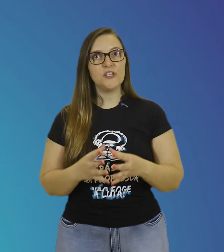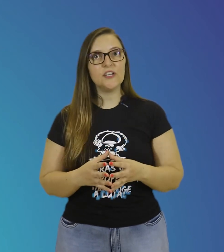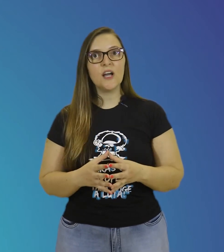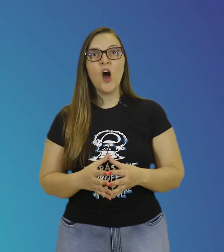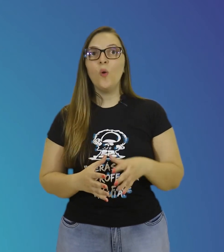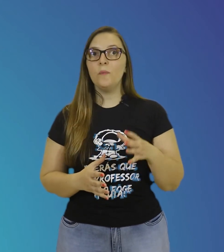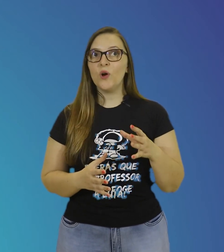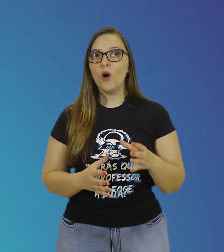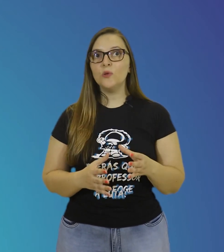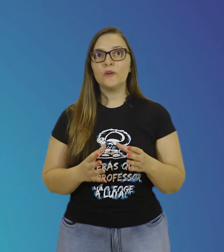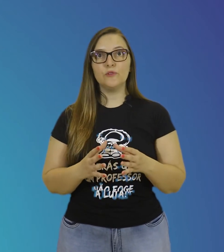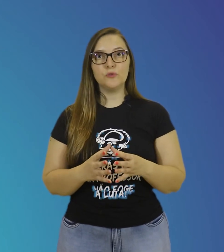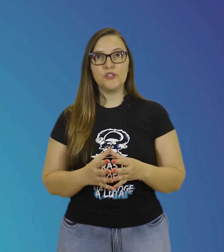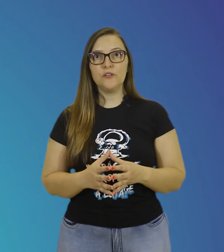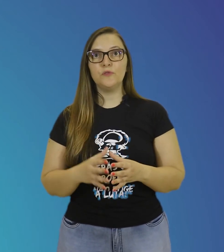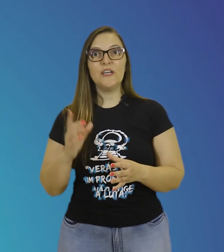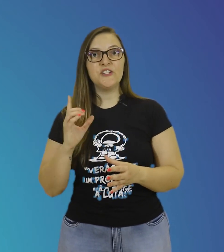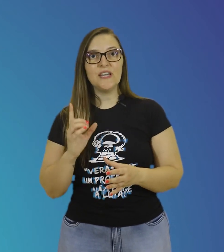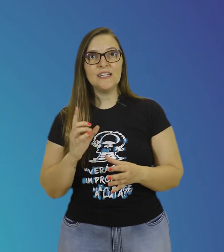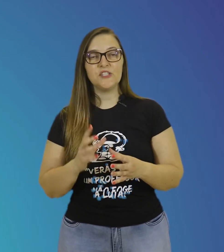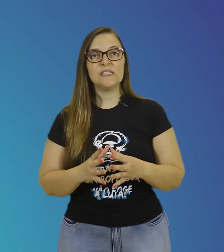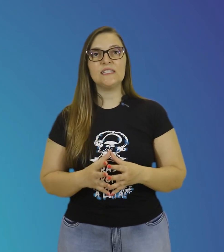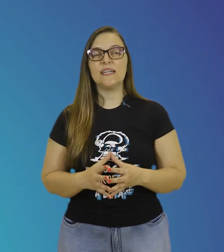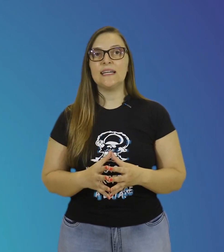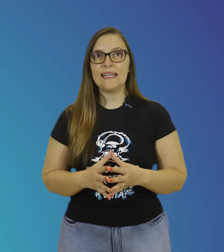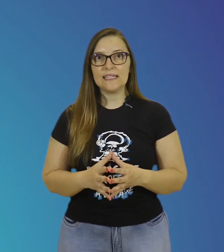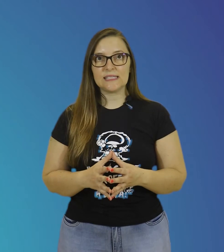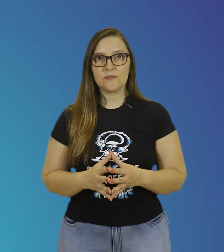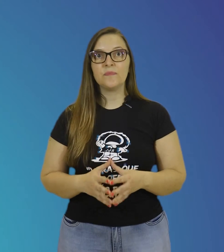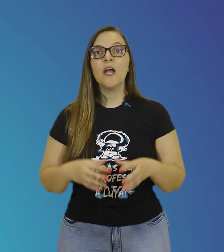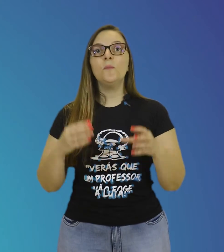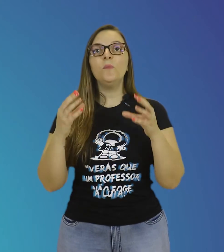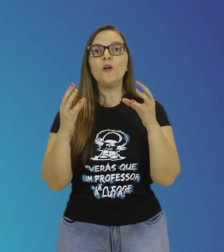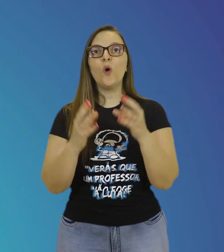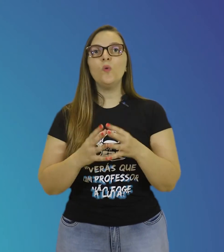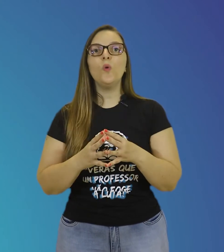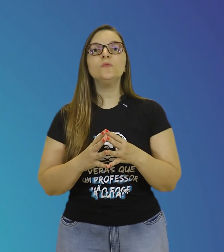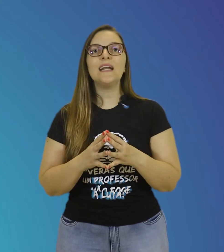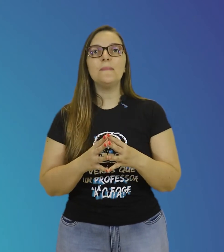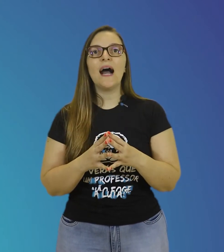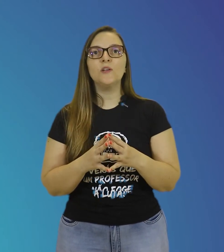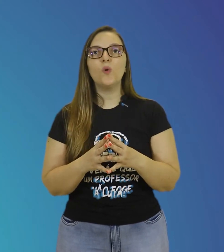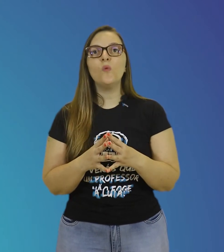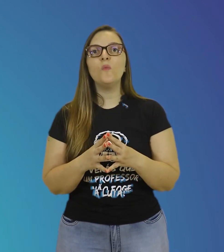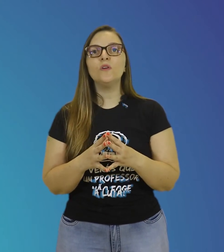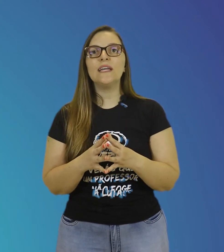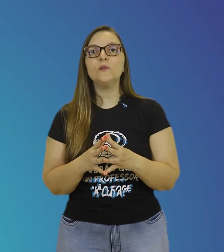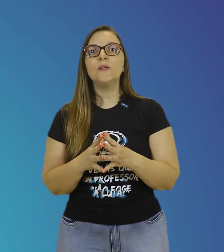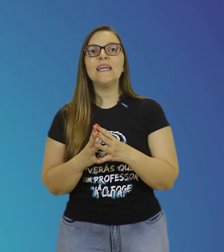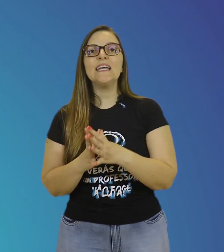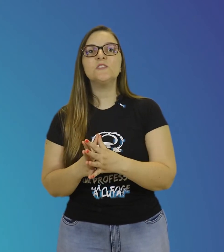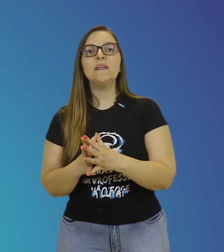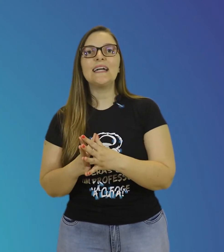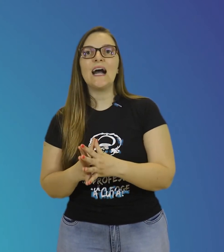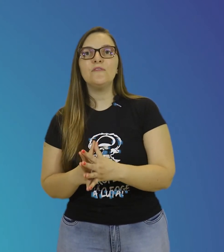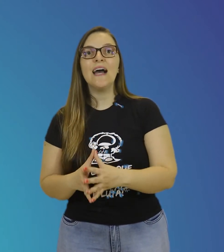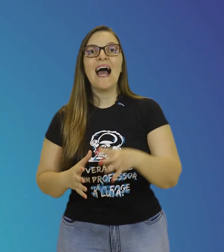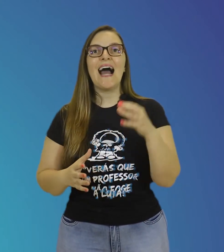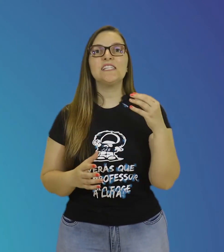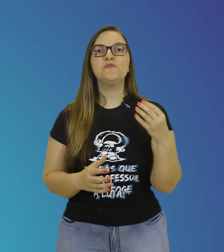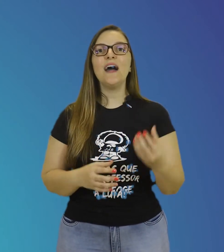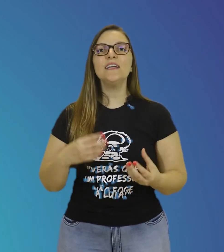Ronald Fisher, um biólogo evolutivo e geneticista inglês, publicou um trabalho com um modelo que